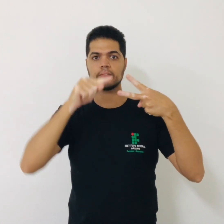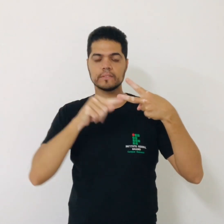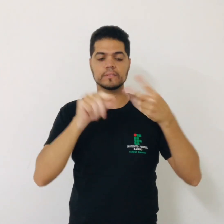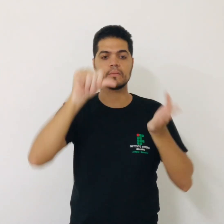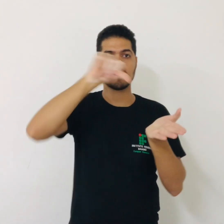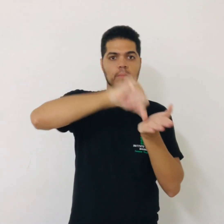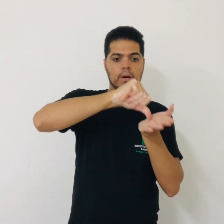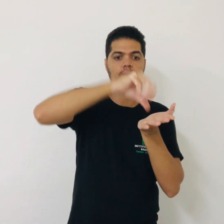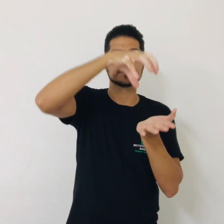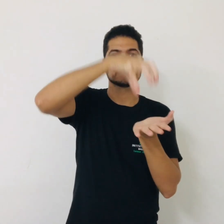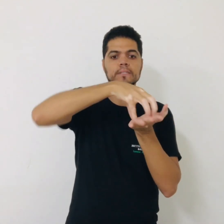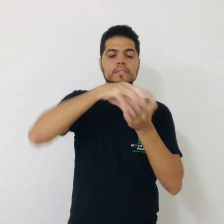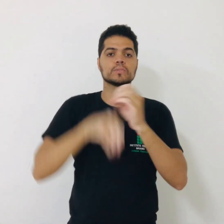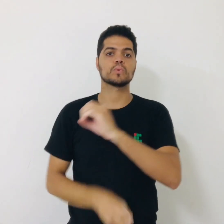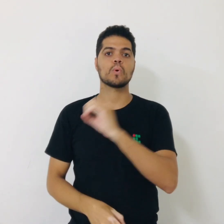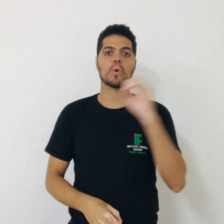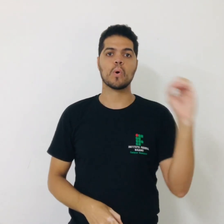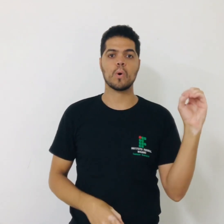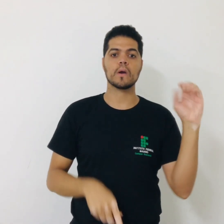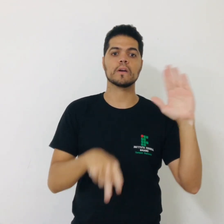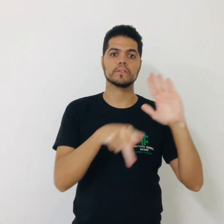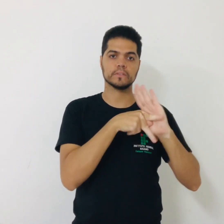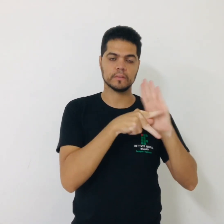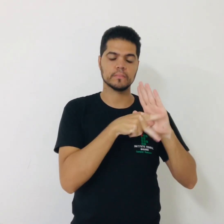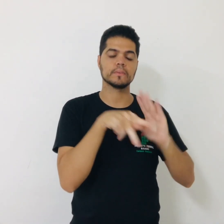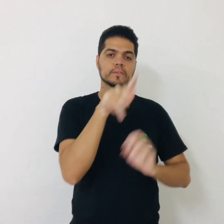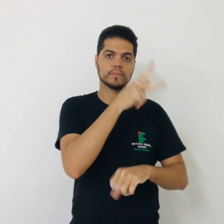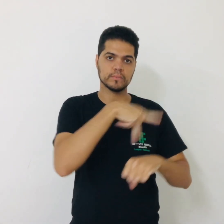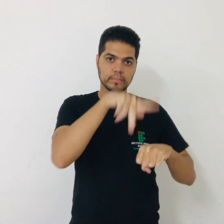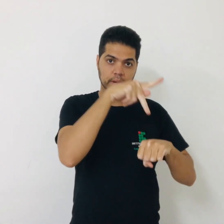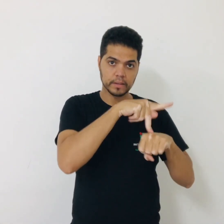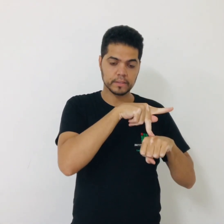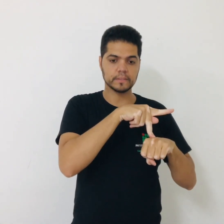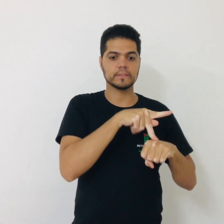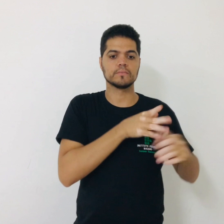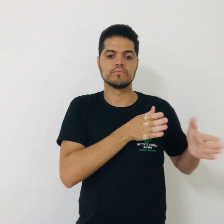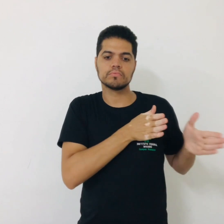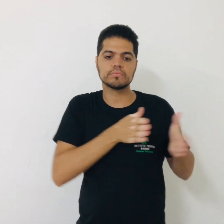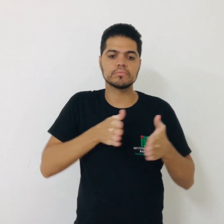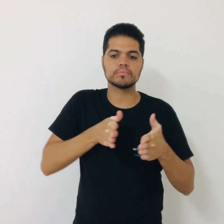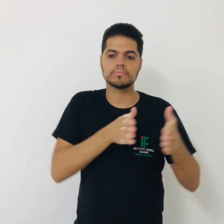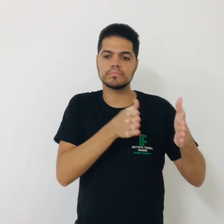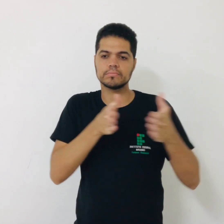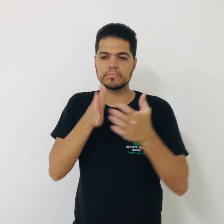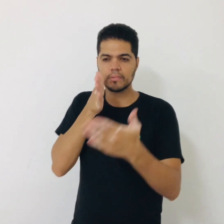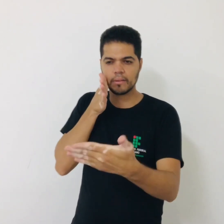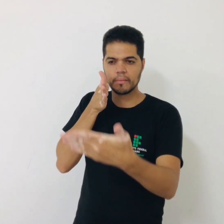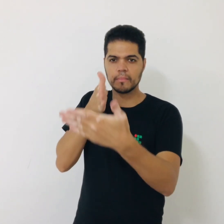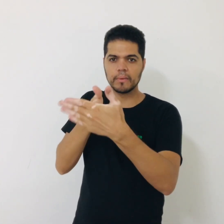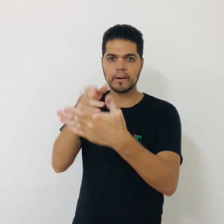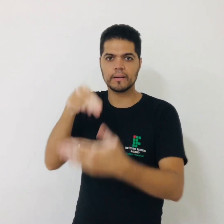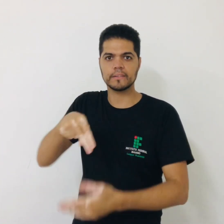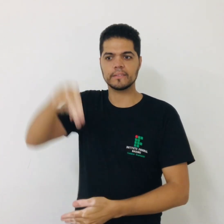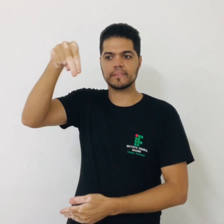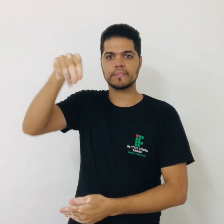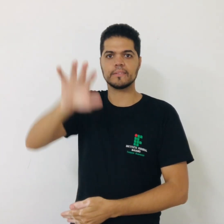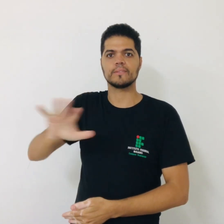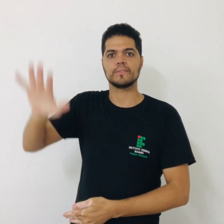Estes dos grandes rios se encontram formando um eixo fluvial fundamental para o transporte. Hoje, a